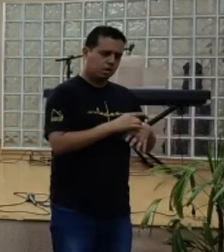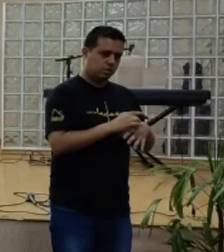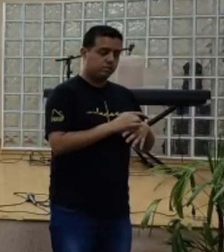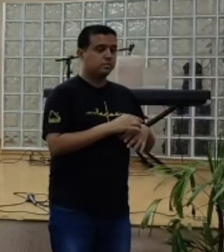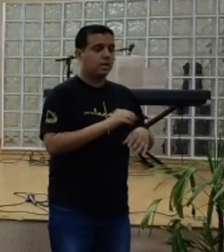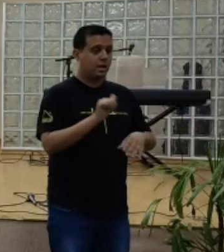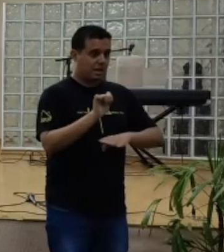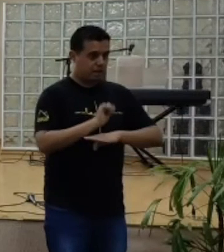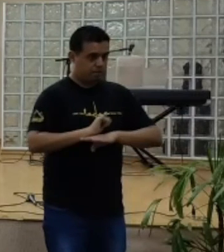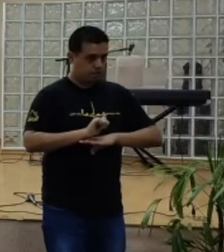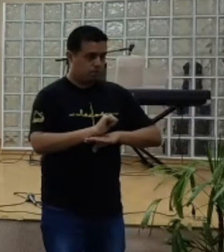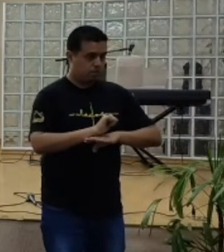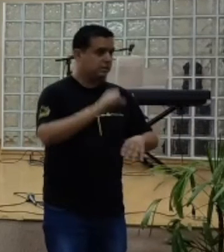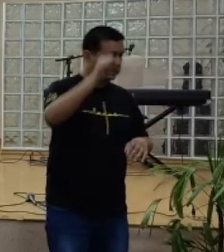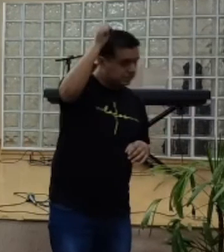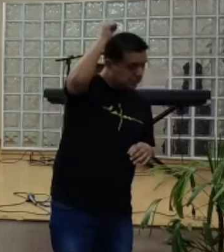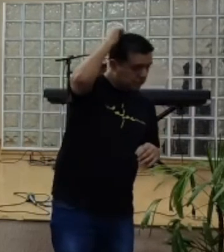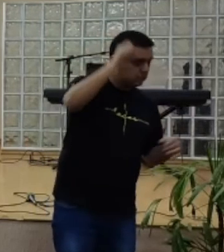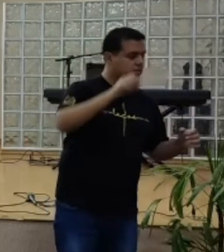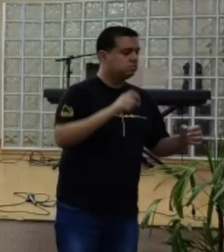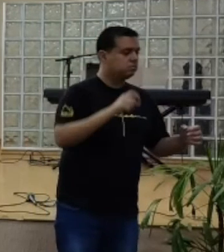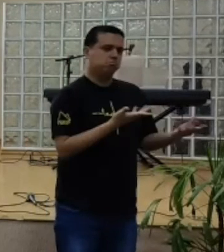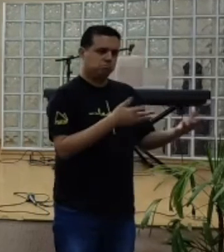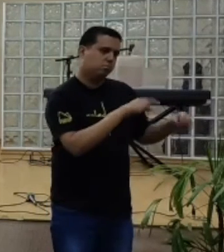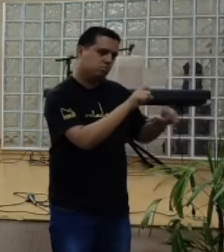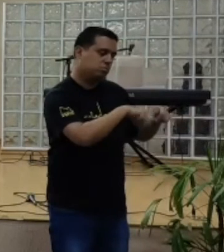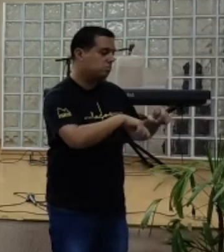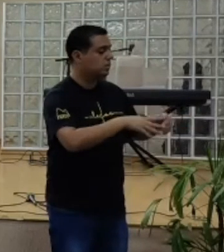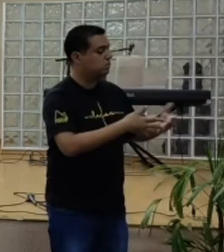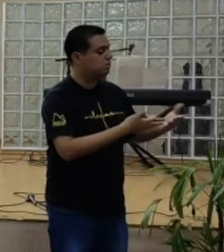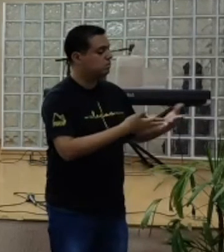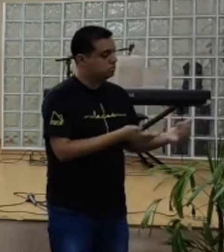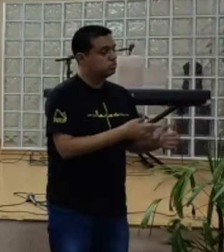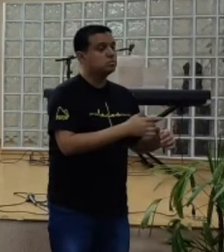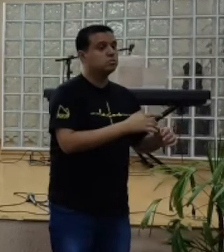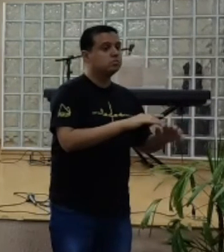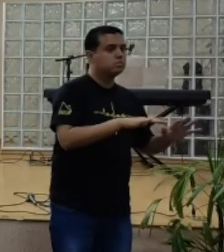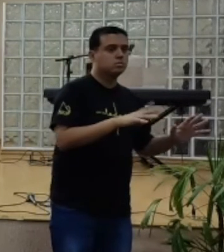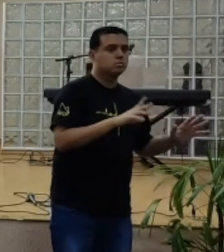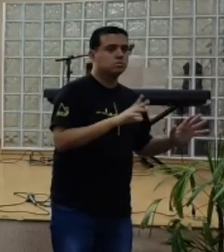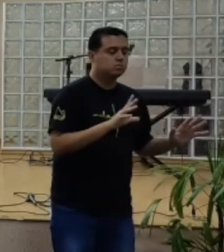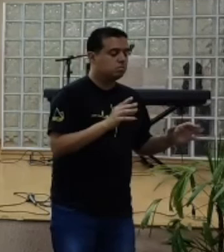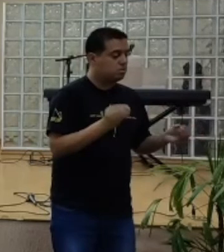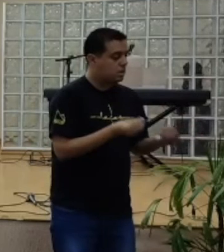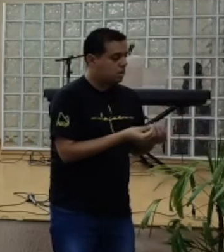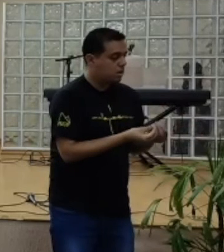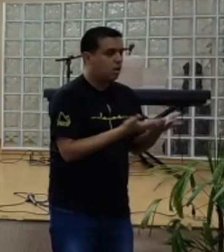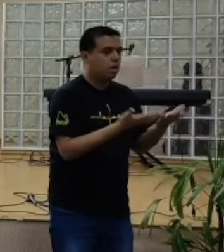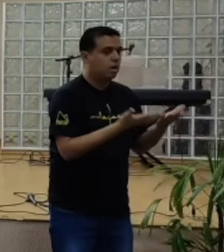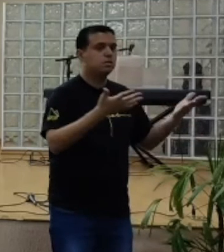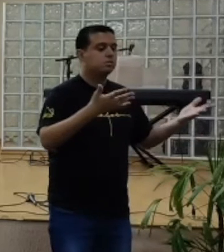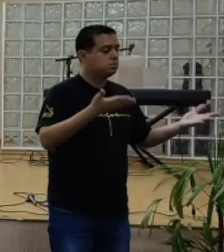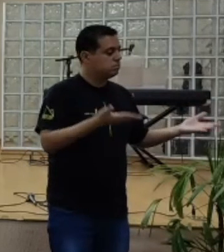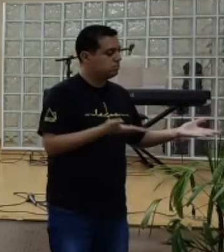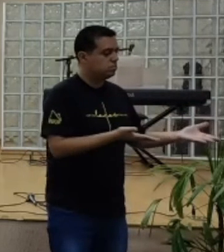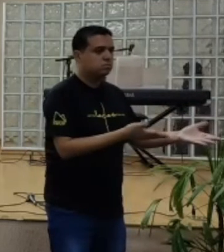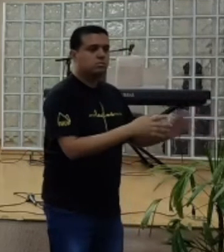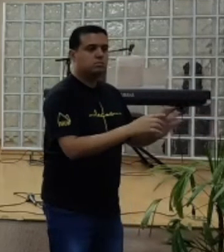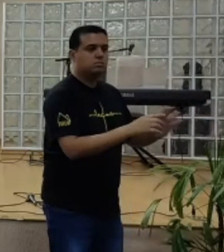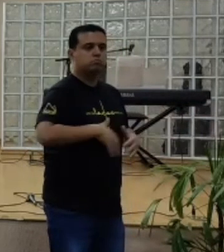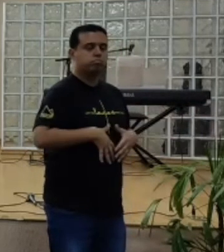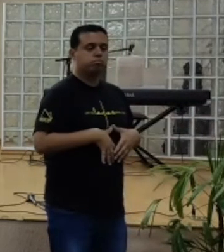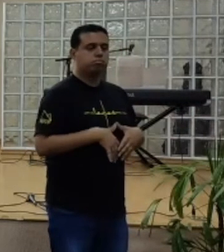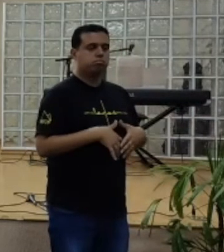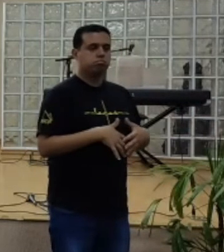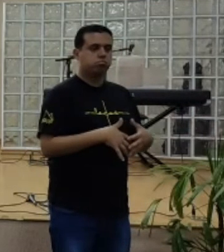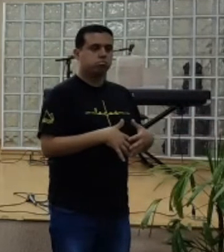forma milagrosa, de intervenção de Deus, em idade avançada, ela engravidou.